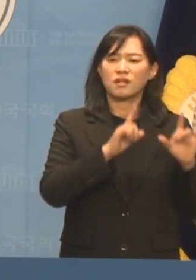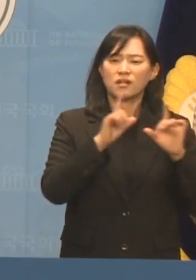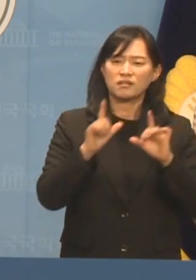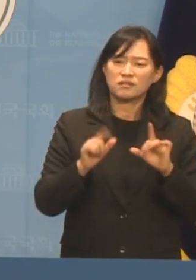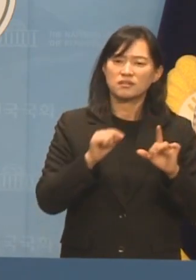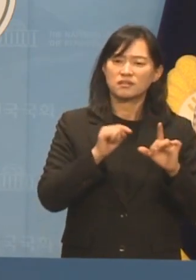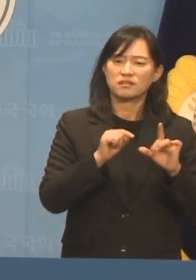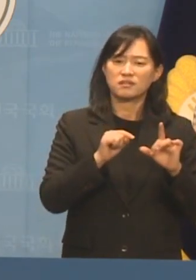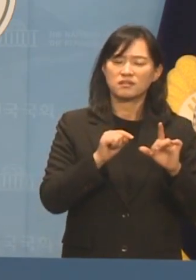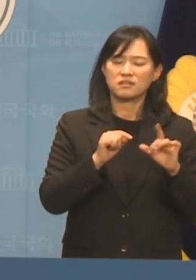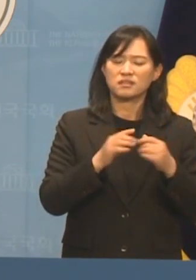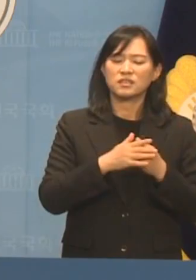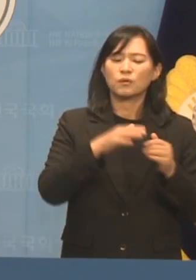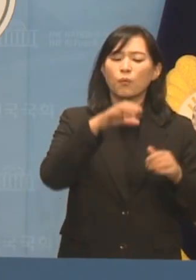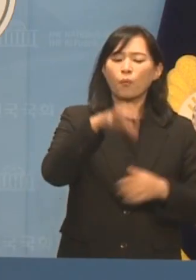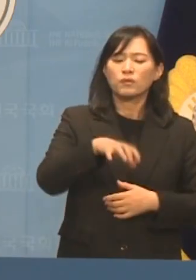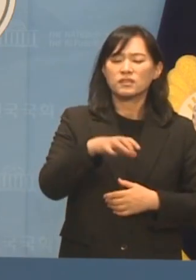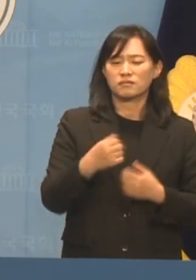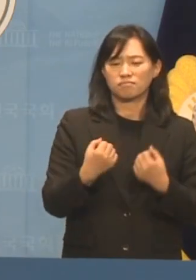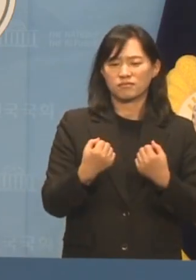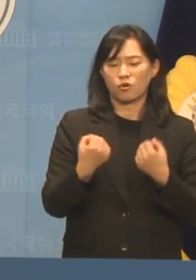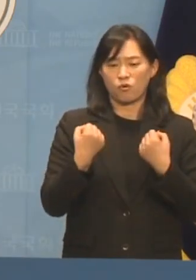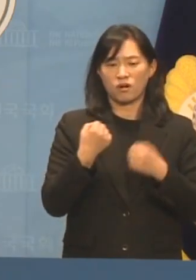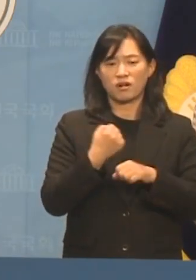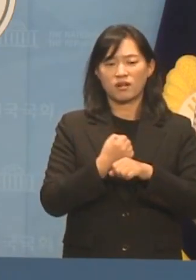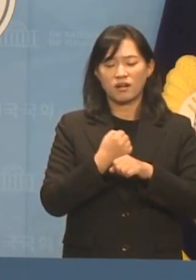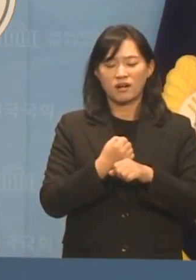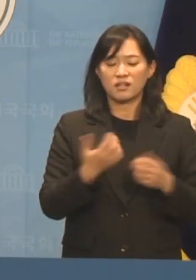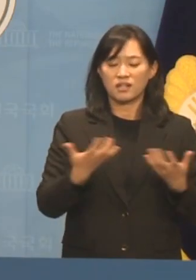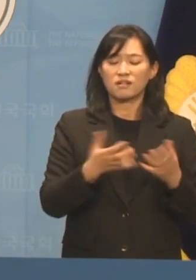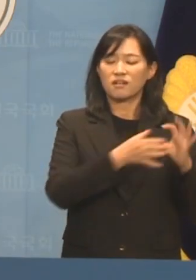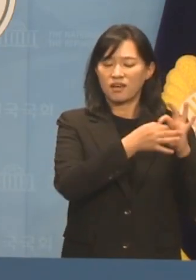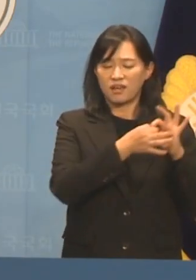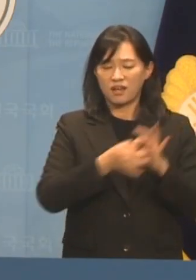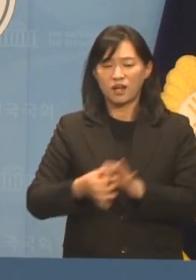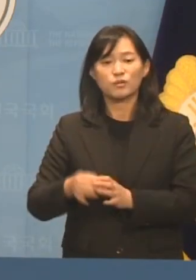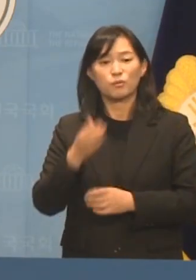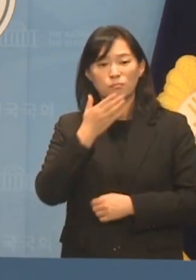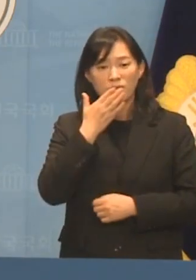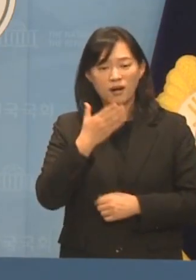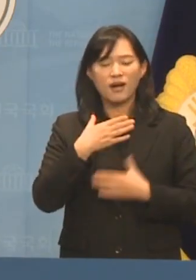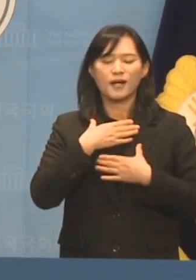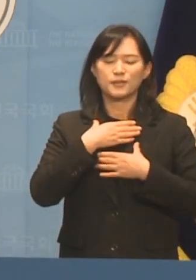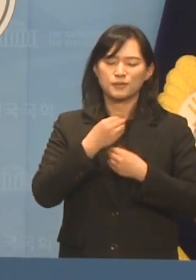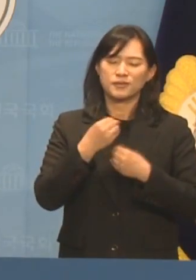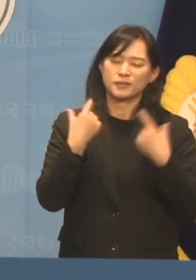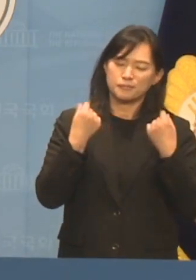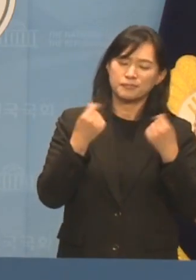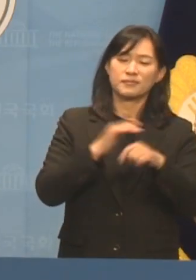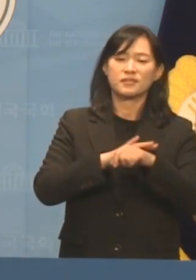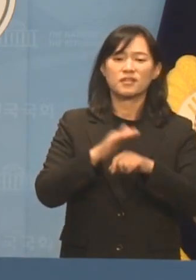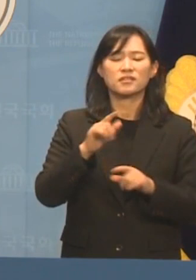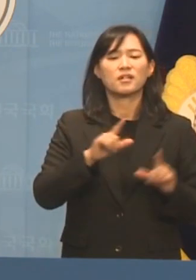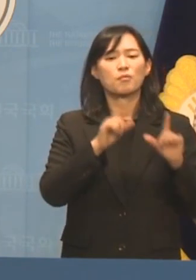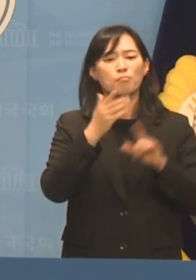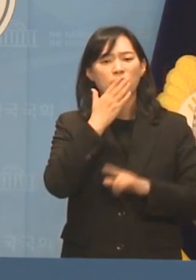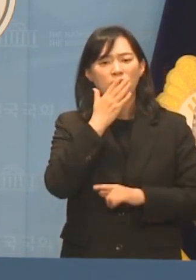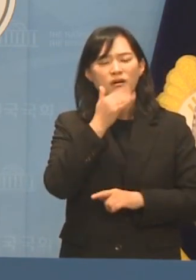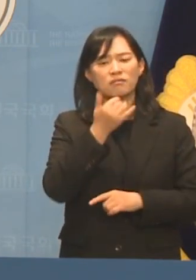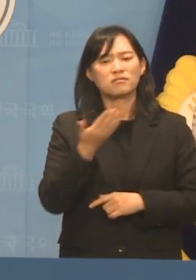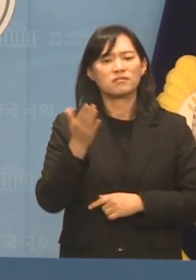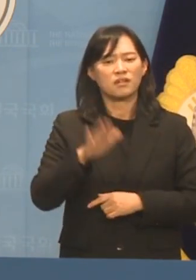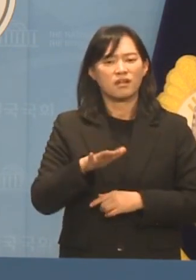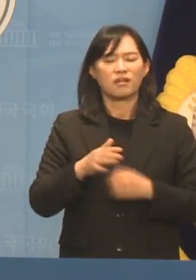플랫폼이 건전해져야 이들이 일자리를 갖고 삶을 계속 안정적으로 영위해 나갈 수 있습니다. 이런 측면에서